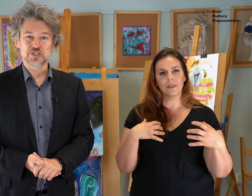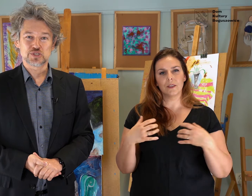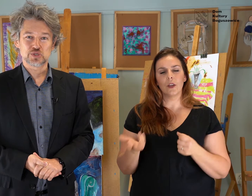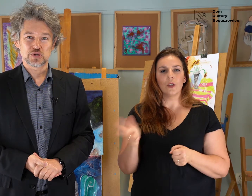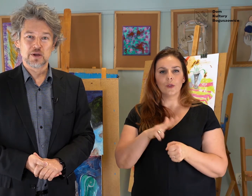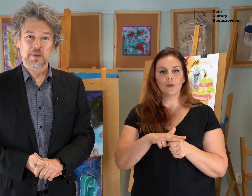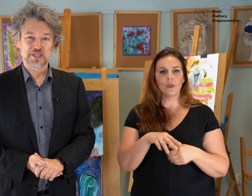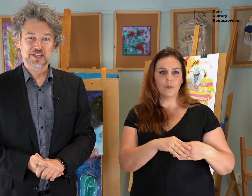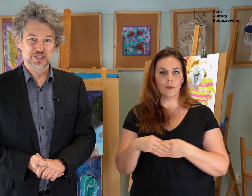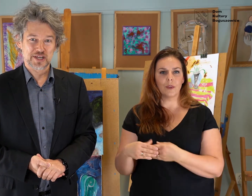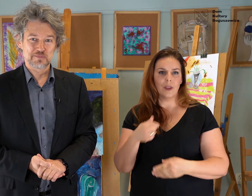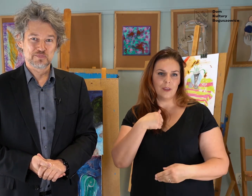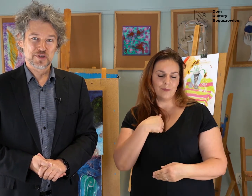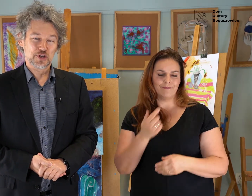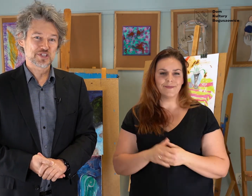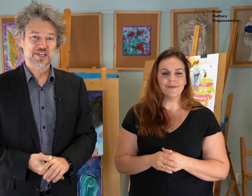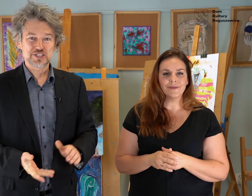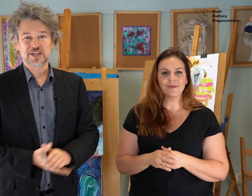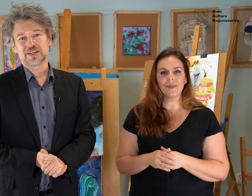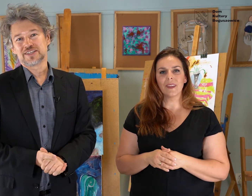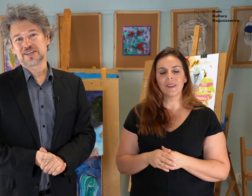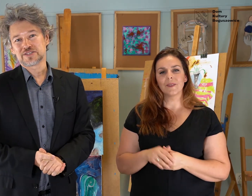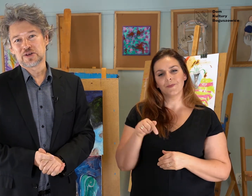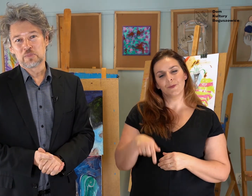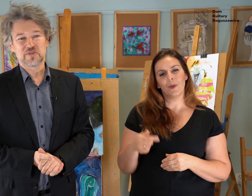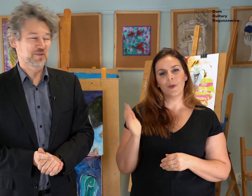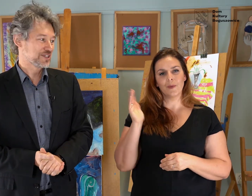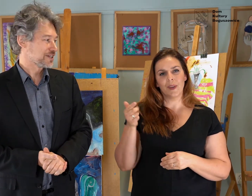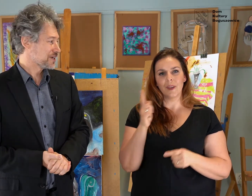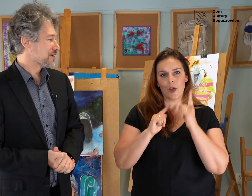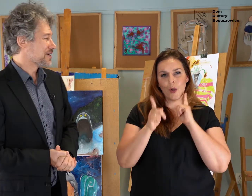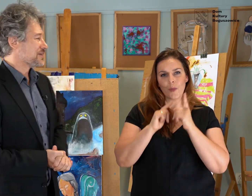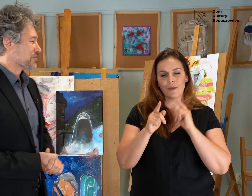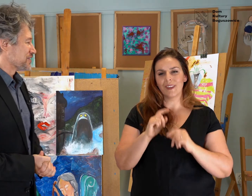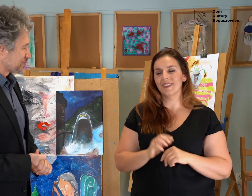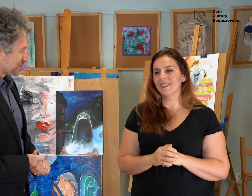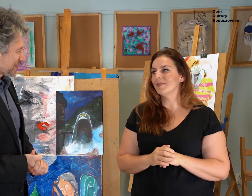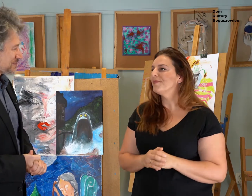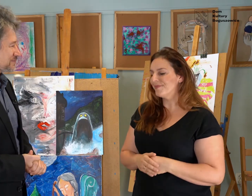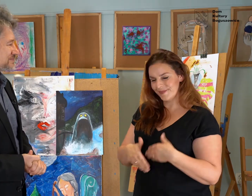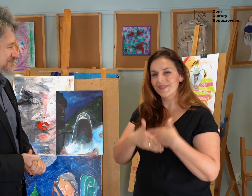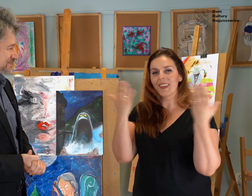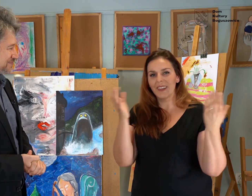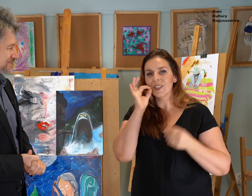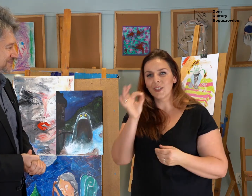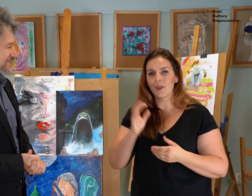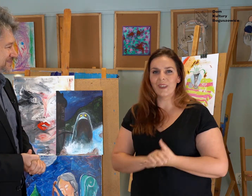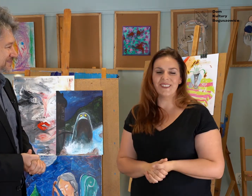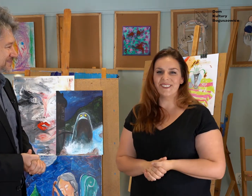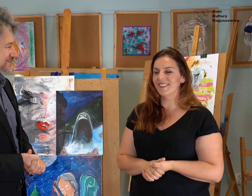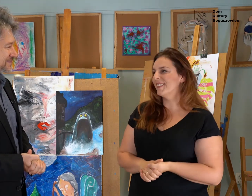nasz instruktor, pani Anita. O tych zajęciach teraz opowie właśnie nasza nowa instruktorka.